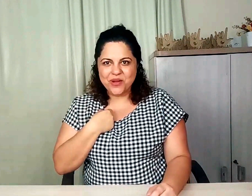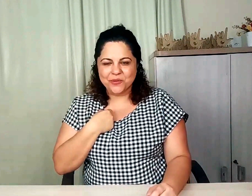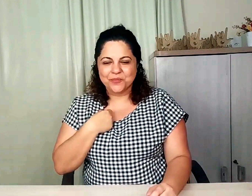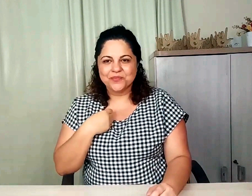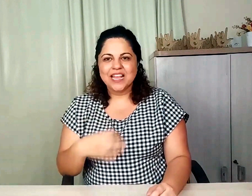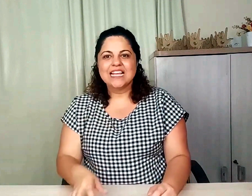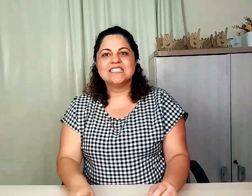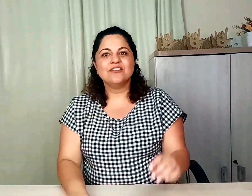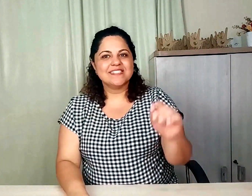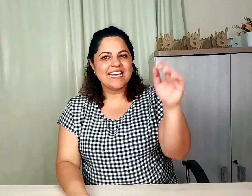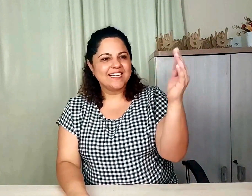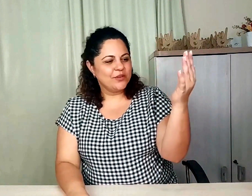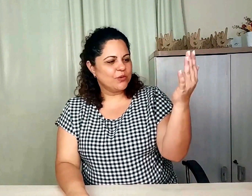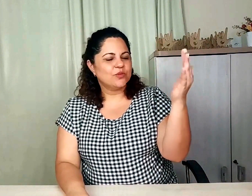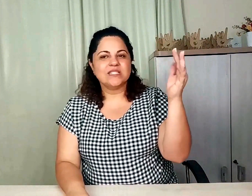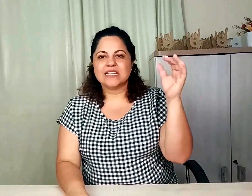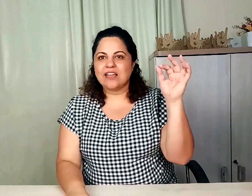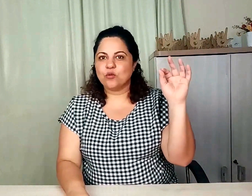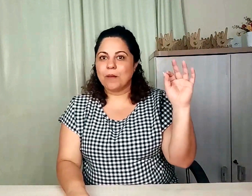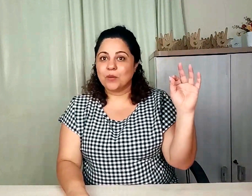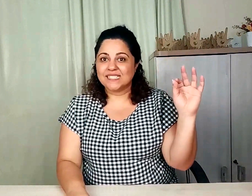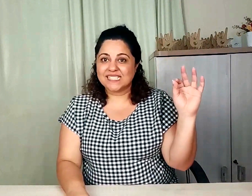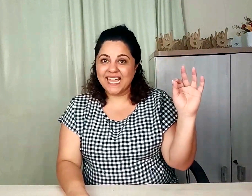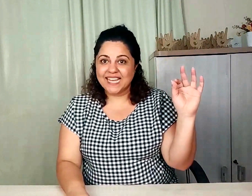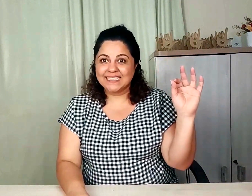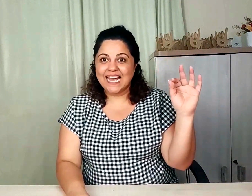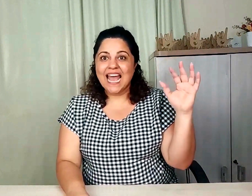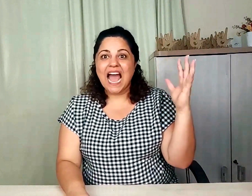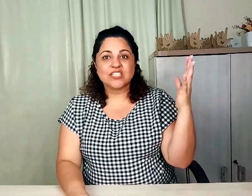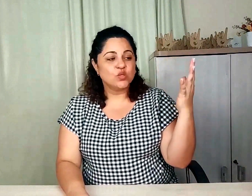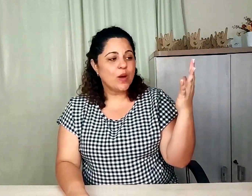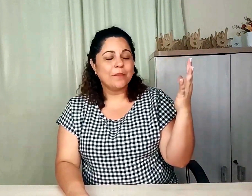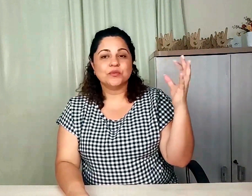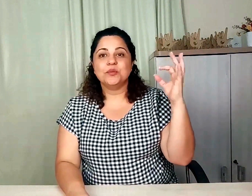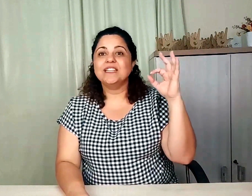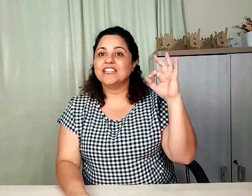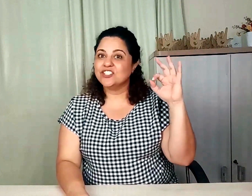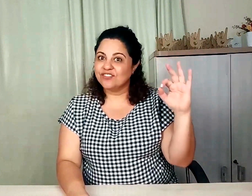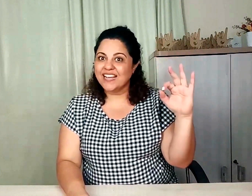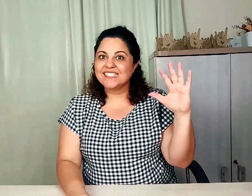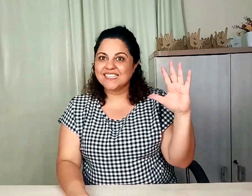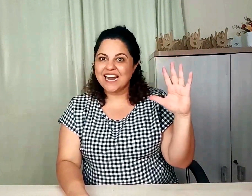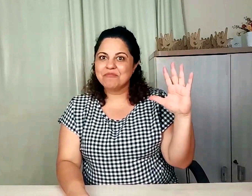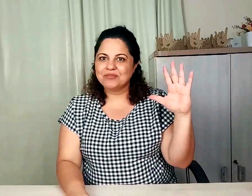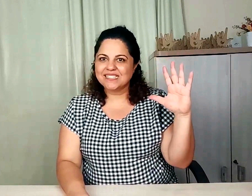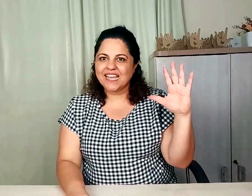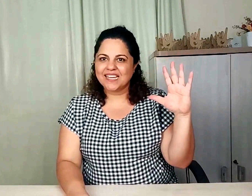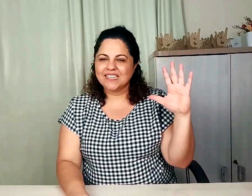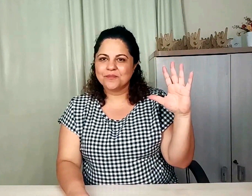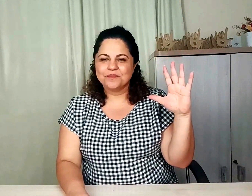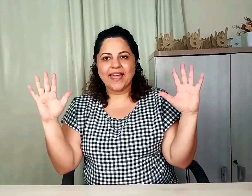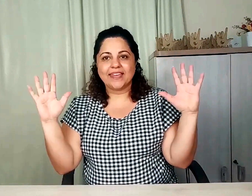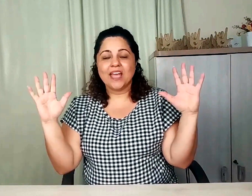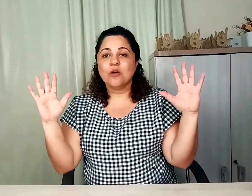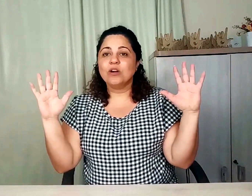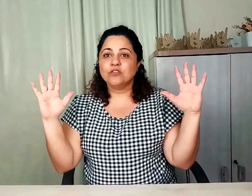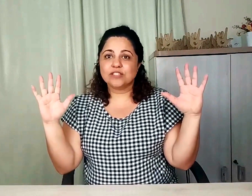eu. Se você é canhoto e escreve com a mão esquerda, a sua mão dominante vai ser a mão esquerda. Bem, quando você